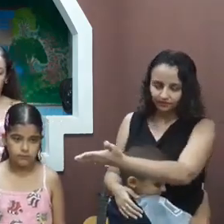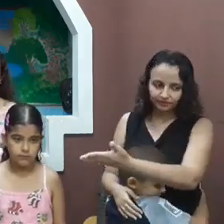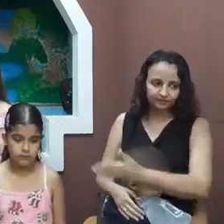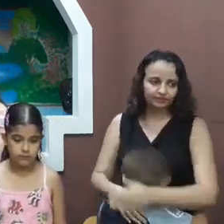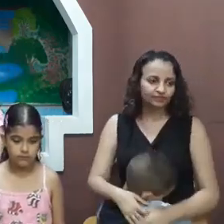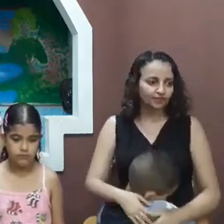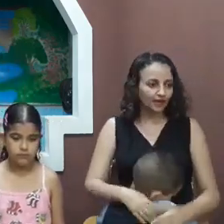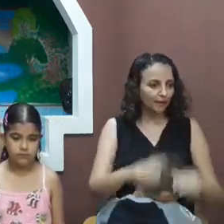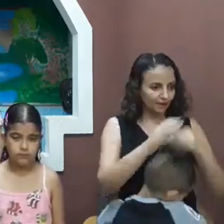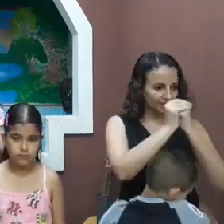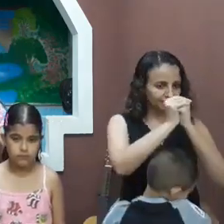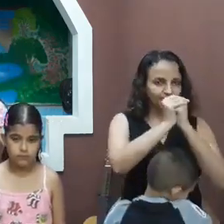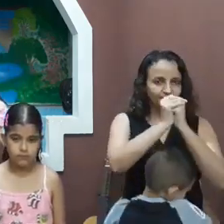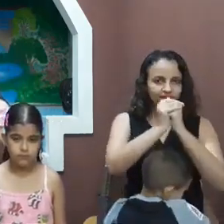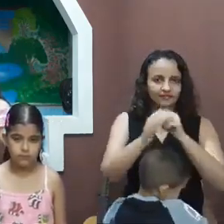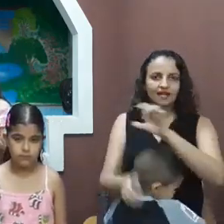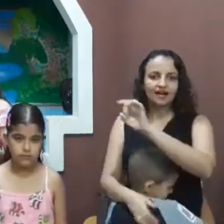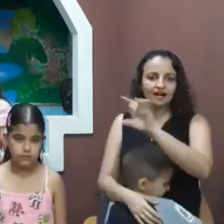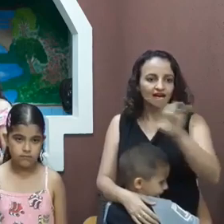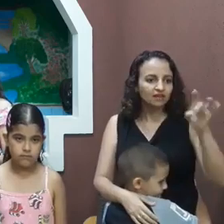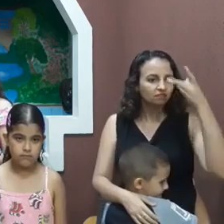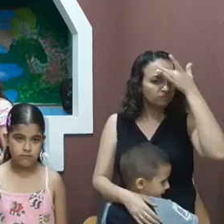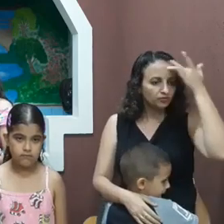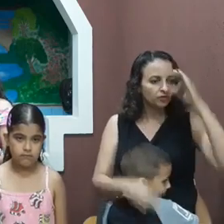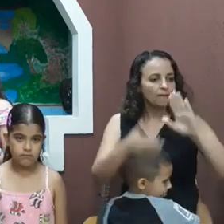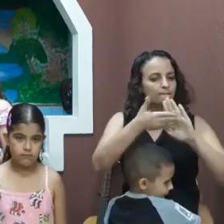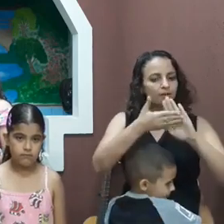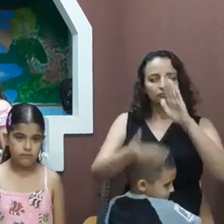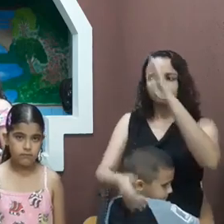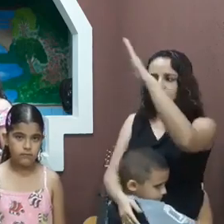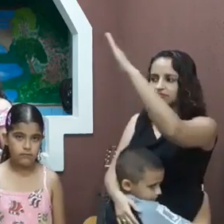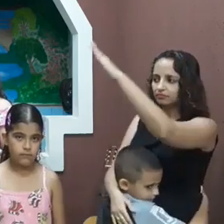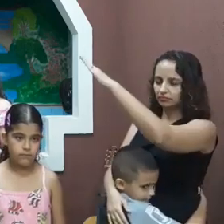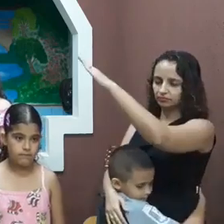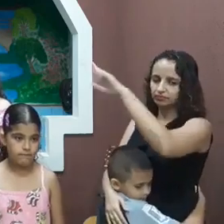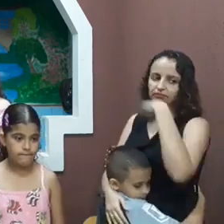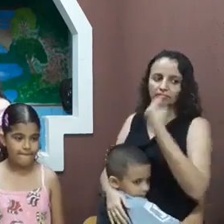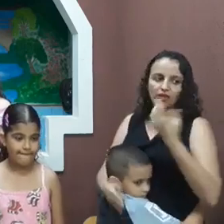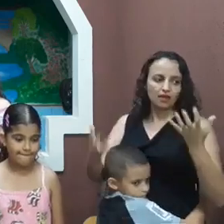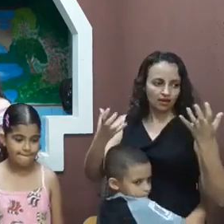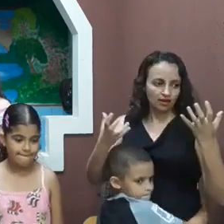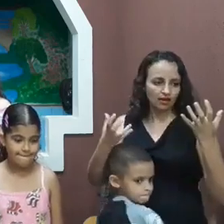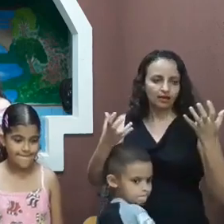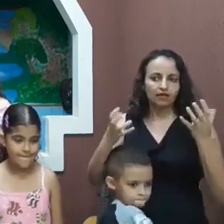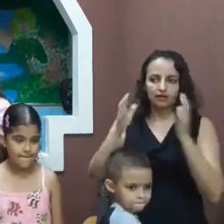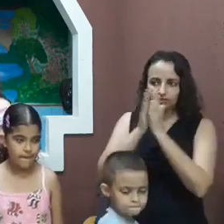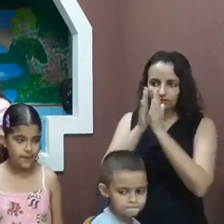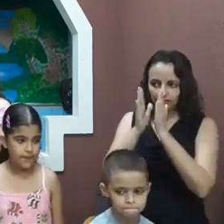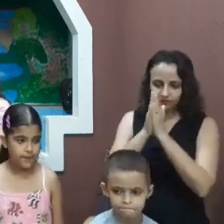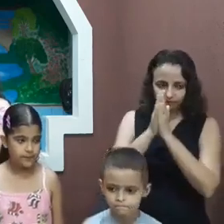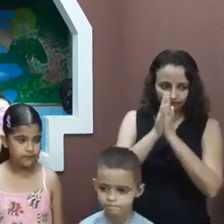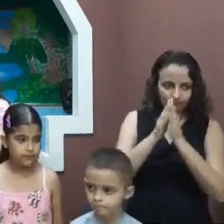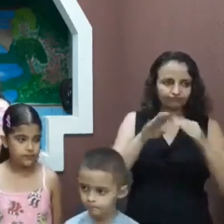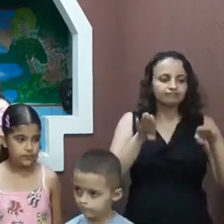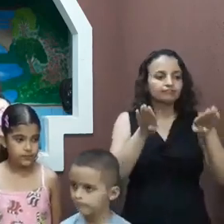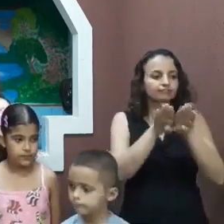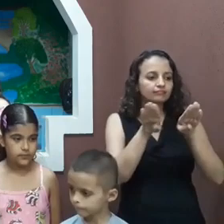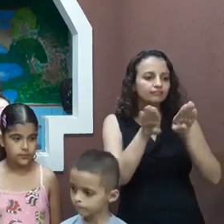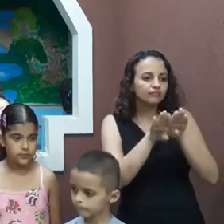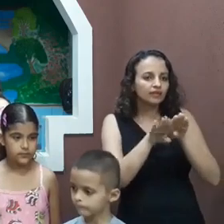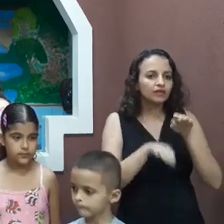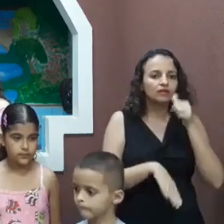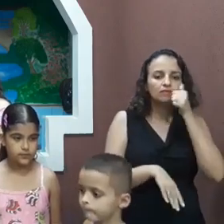dessas crianças. Amém? Peço que cada um estenda as mãos para cá. Nós queremos colocar também diante do Senhor a vida da